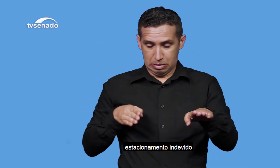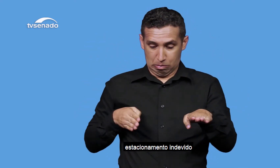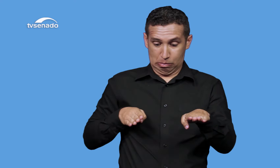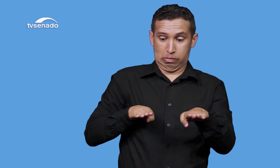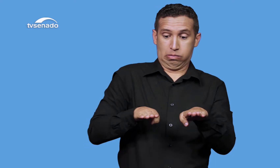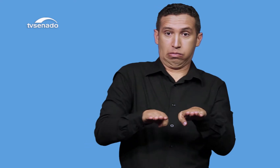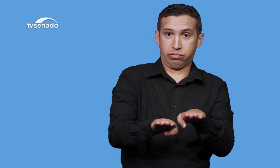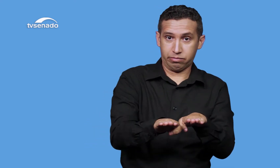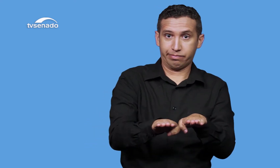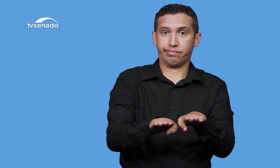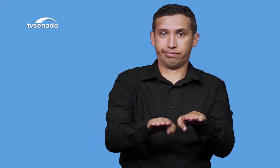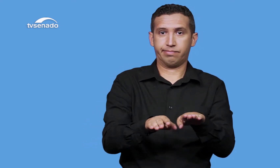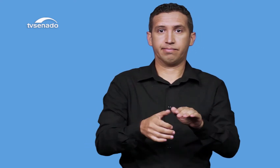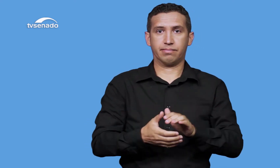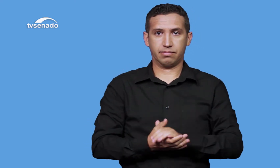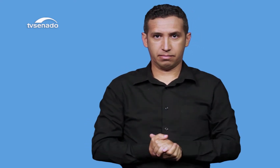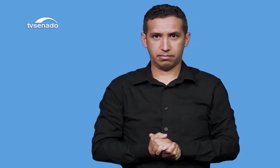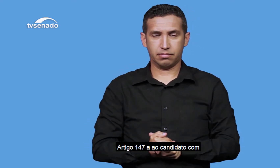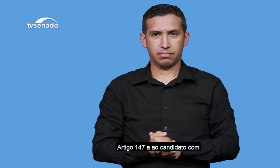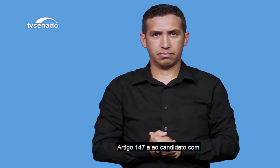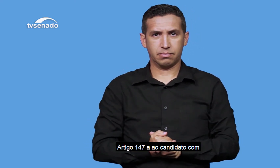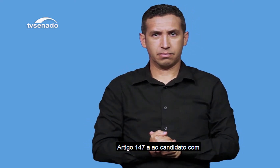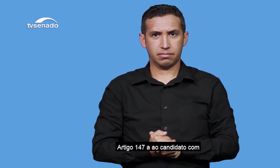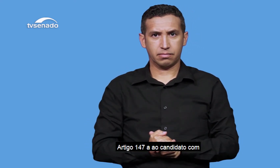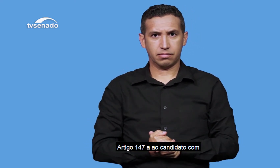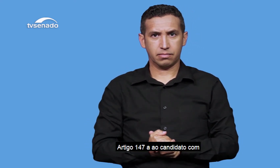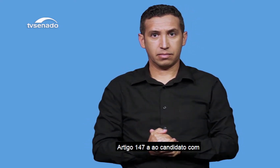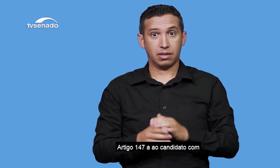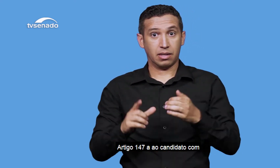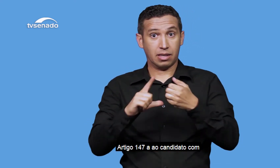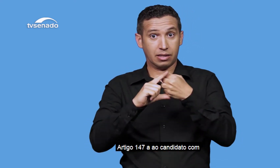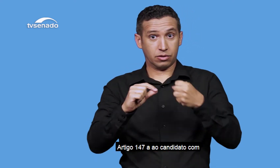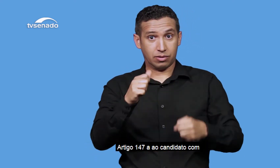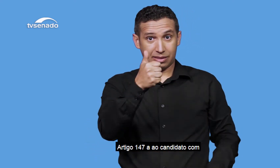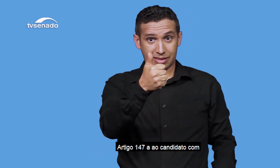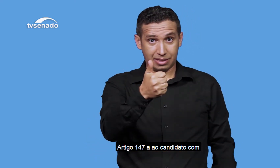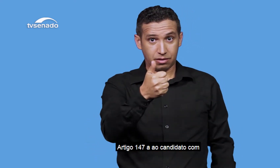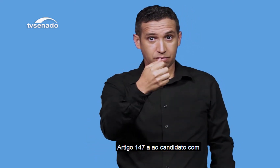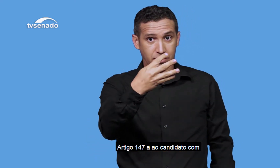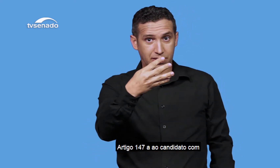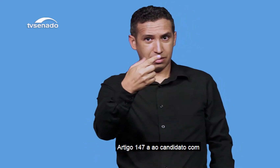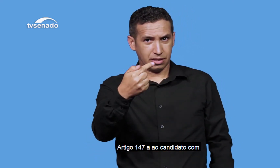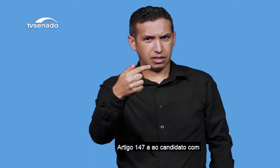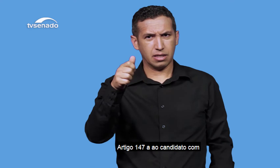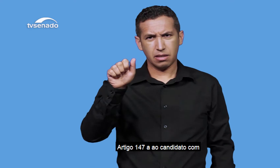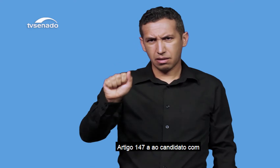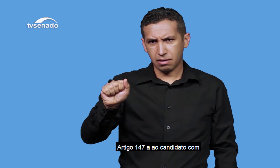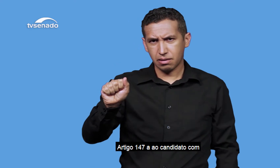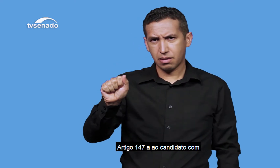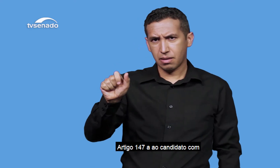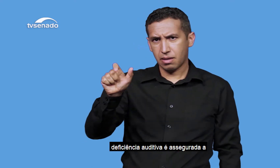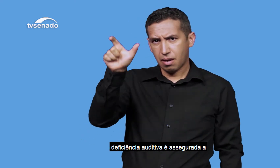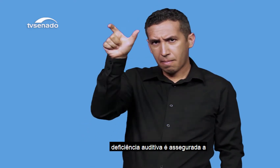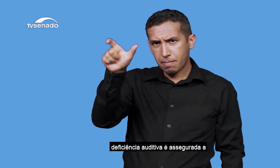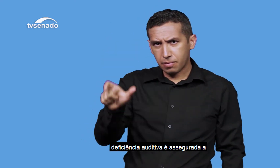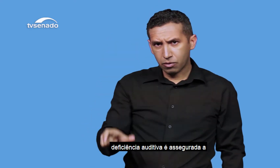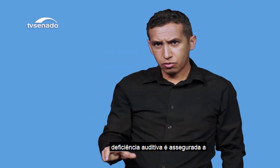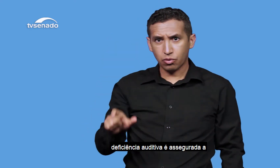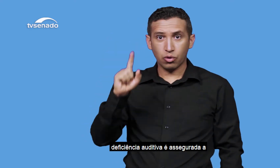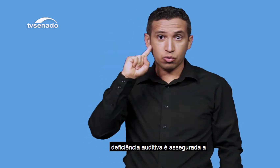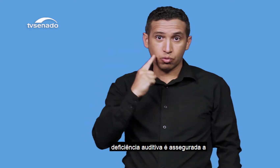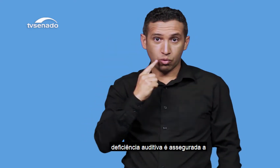indevido o artigo 147 a ao candidato com deficiência